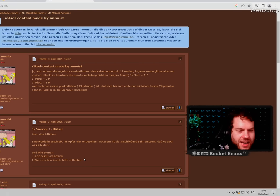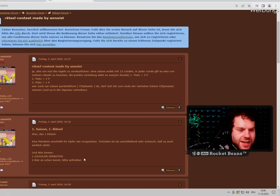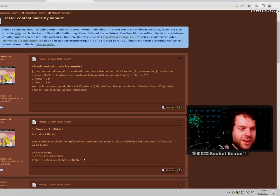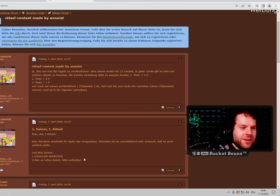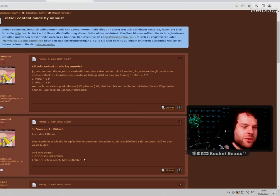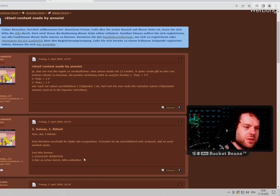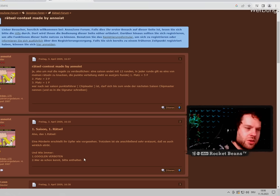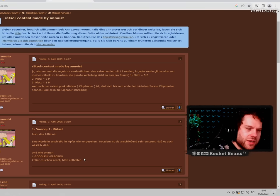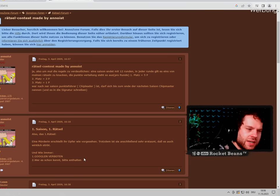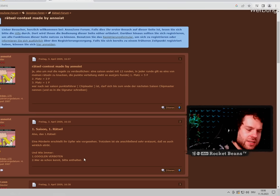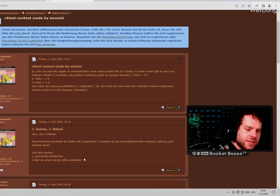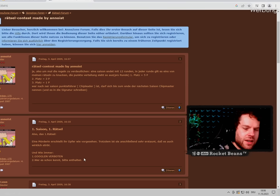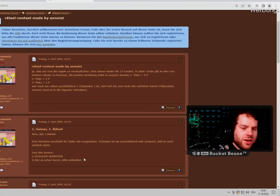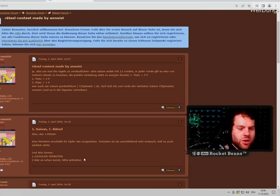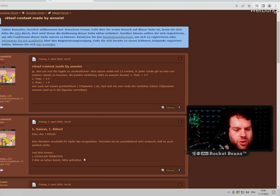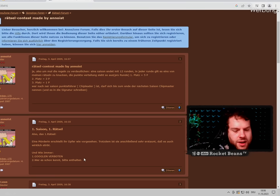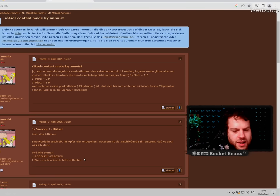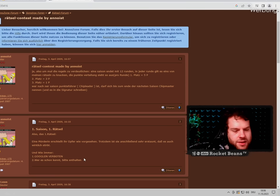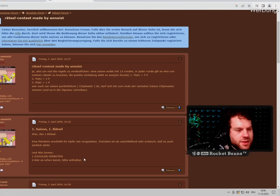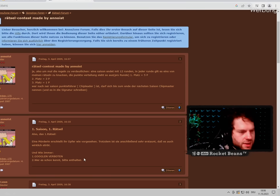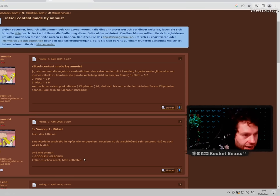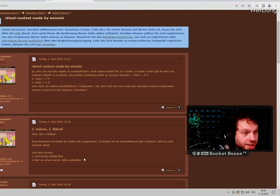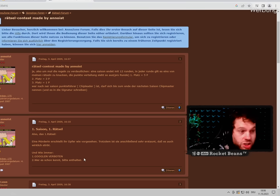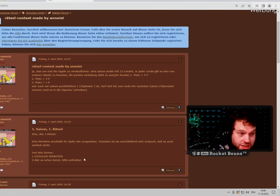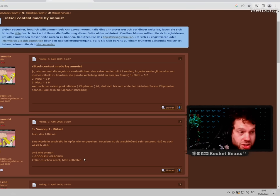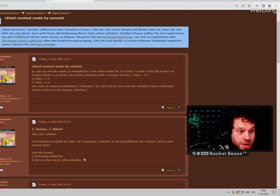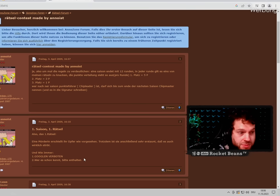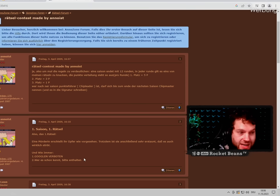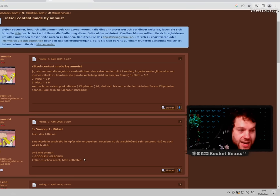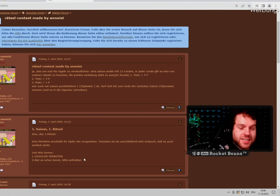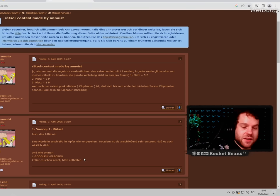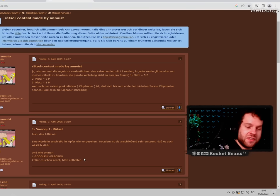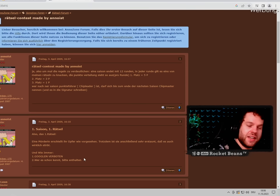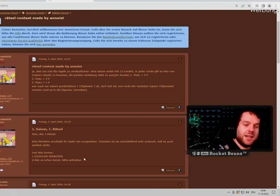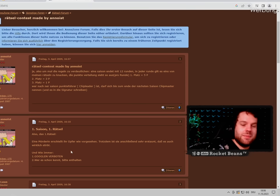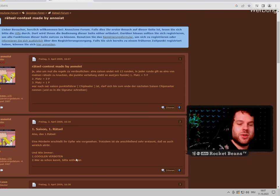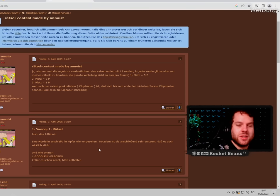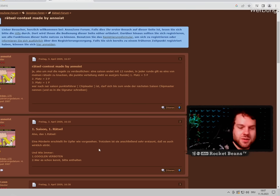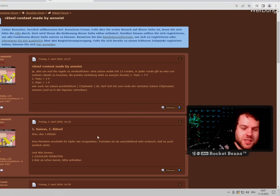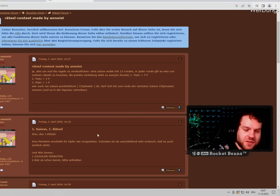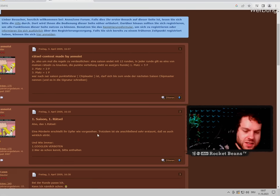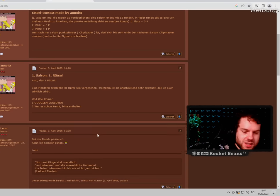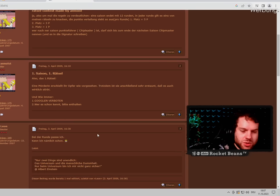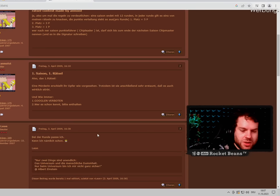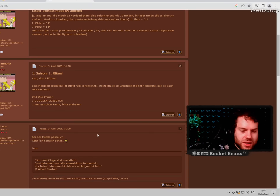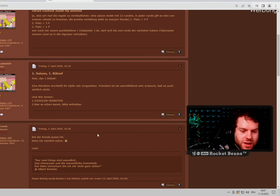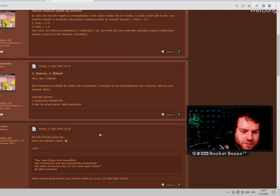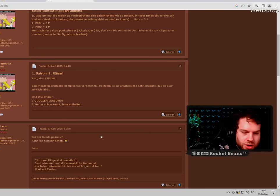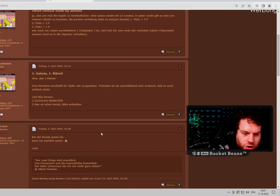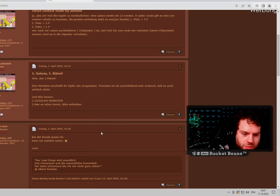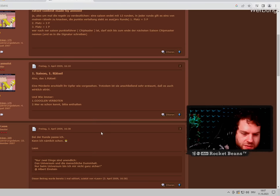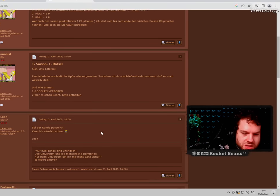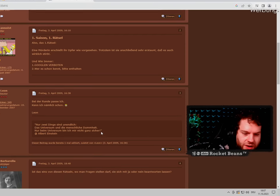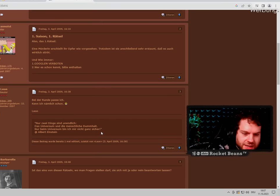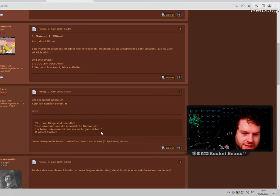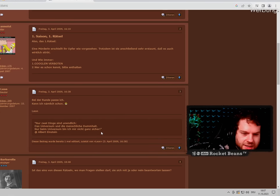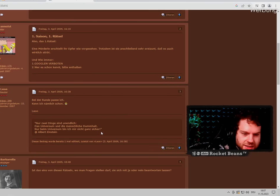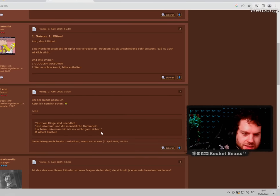sein und sowas. Oder... Ja, Chatschreib-Theater-Film oder sowas finde ich gut. Wir gucken mal, wie es weitergeht.